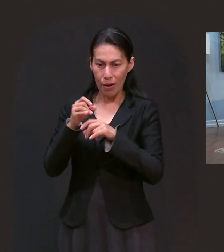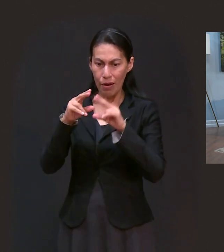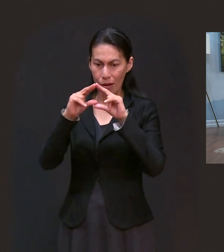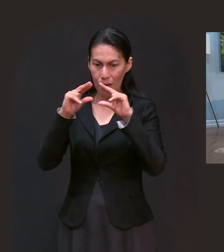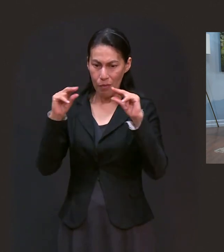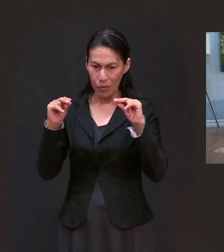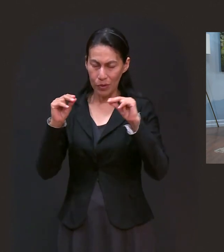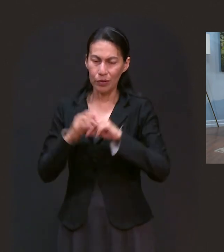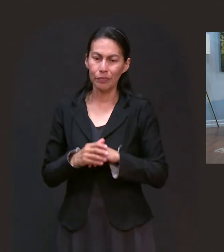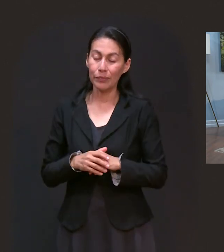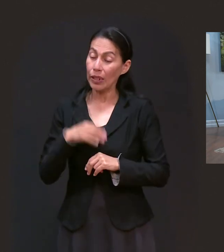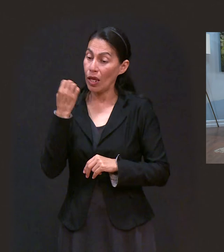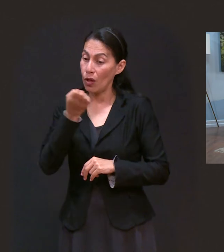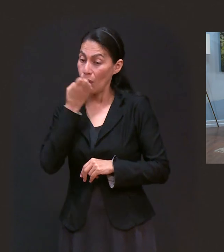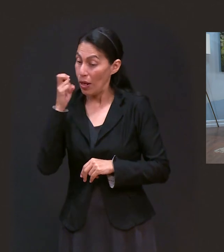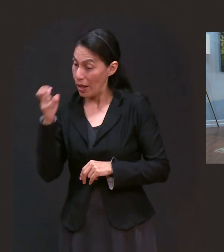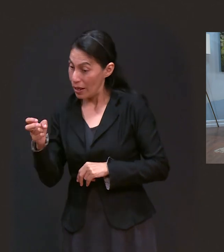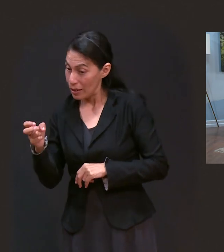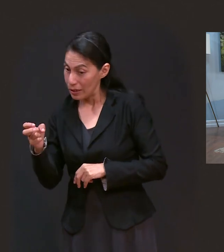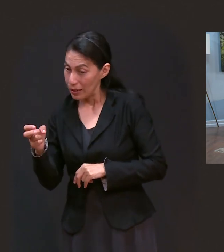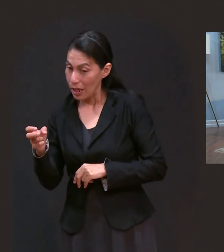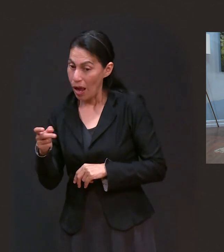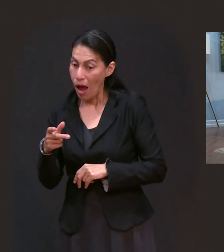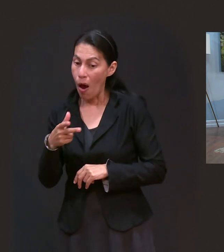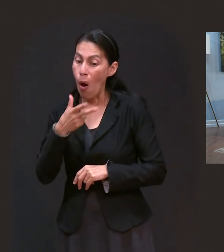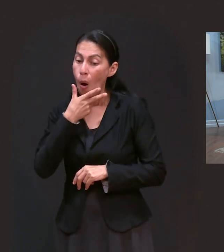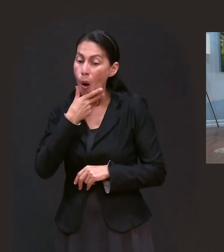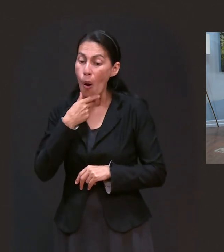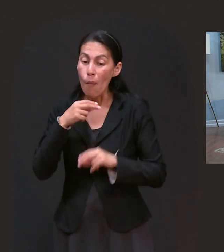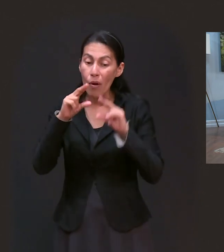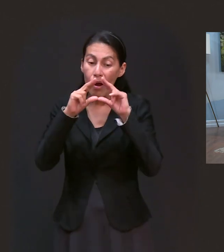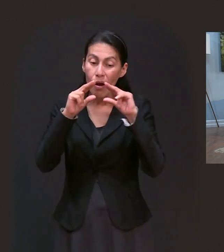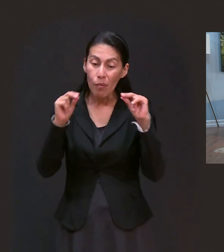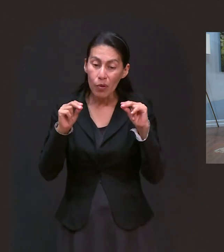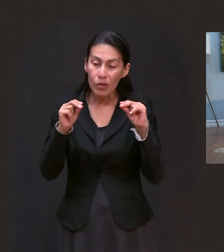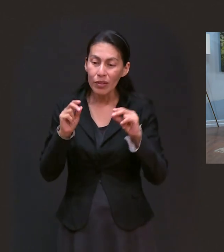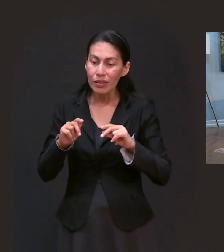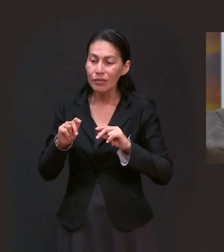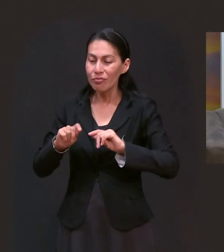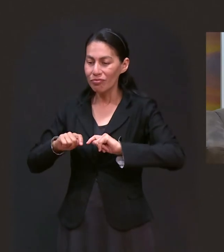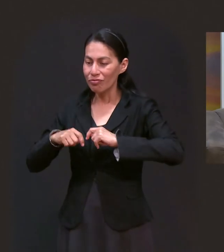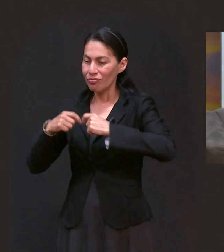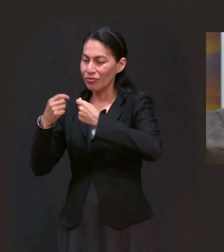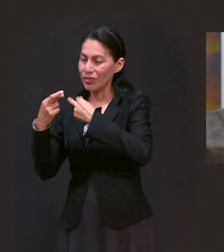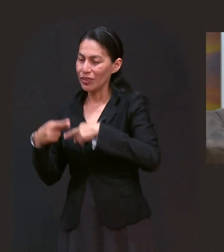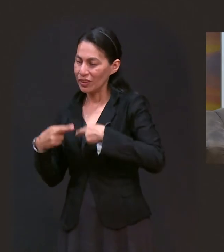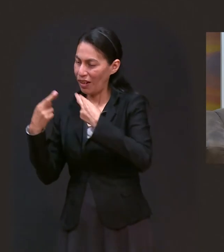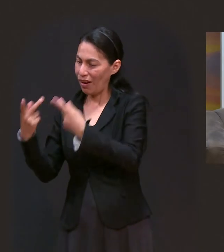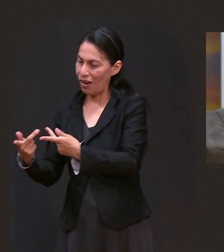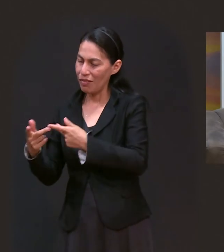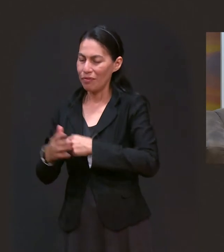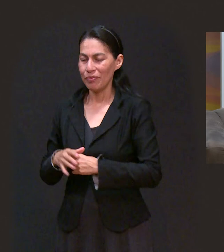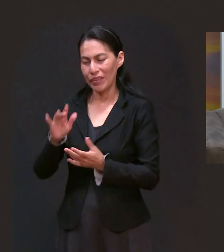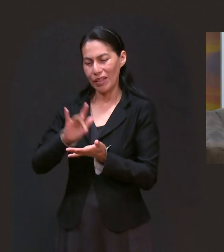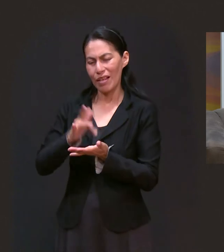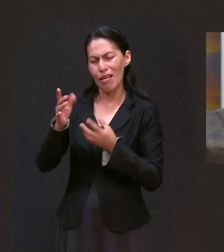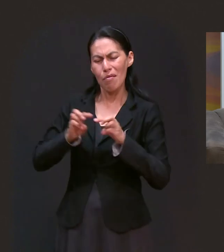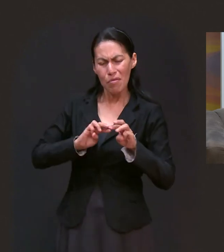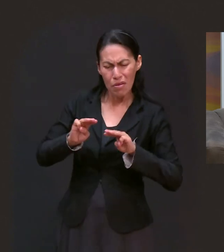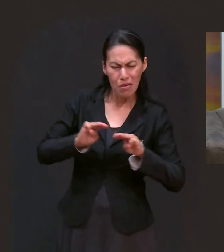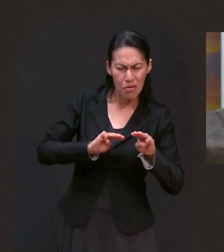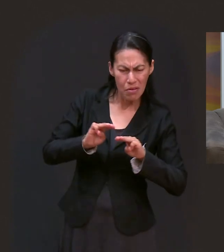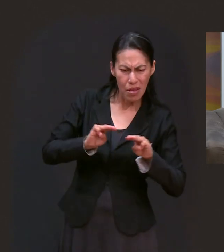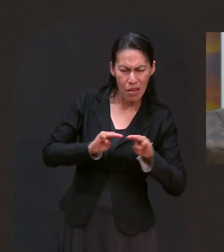en esa escuela fue donado por un japonés yo hacemos aquí que a través de